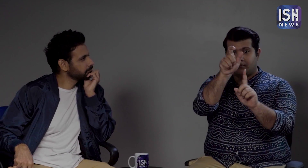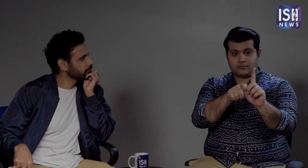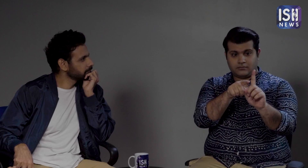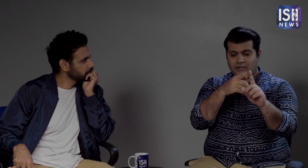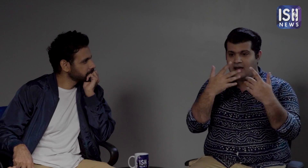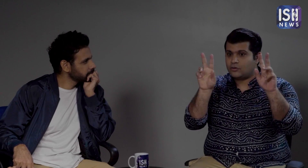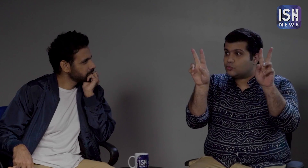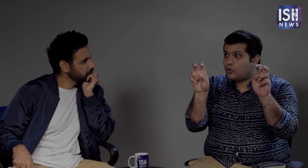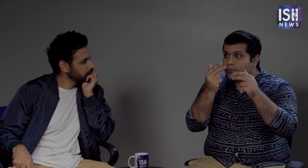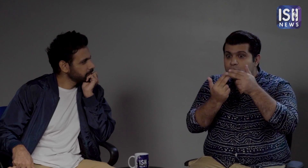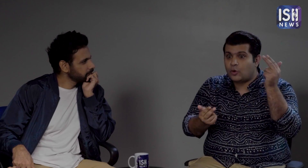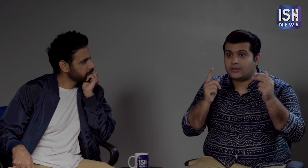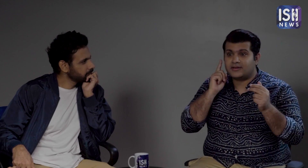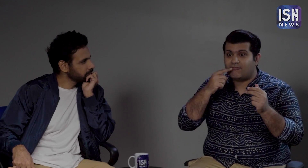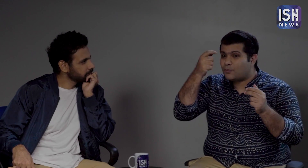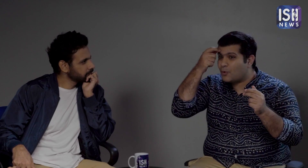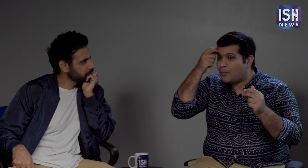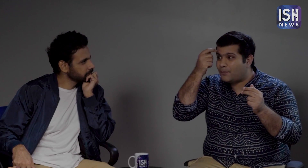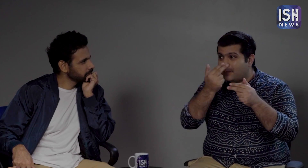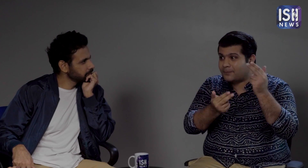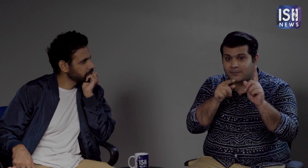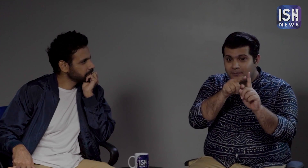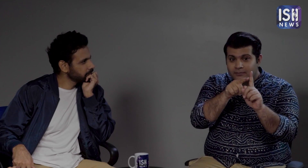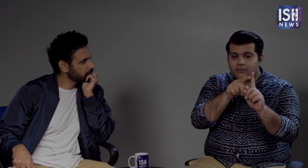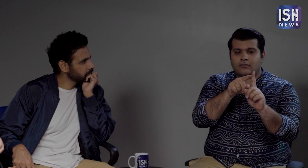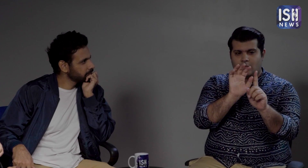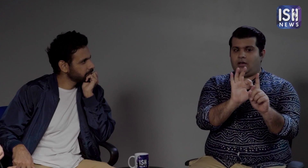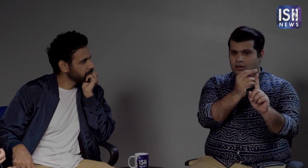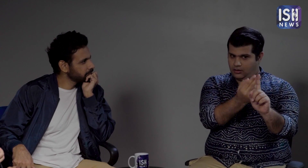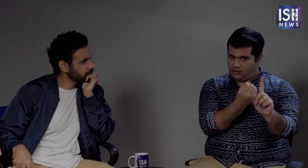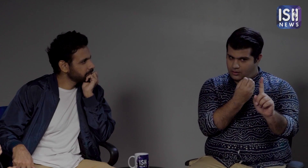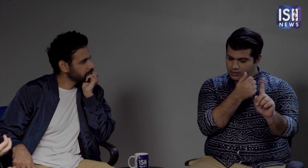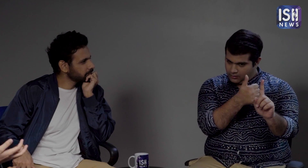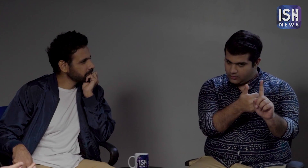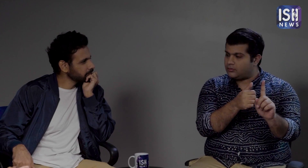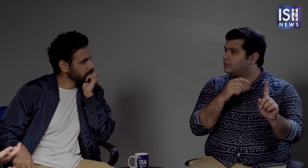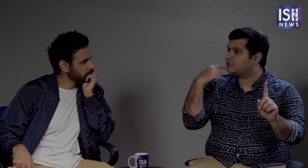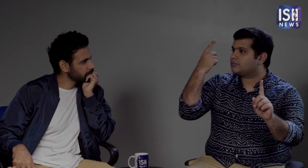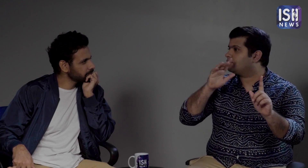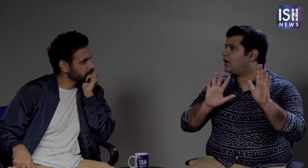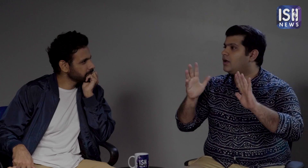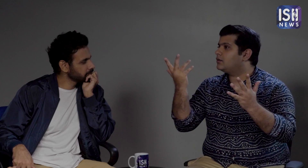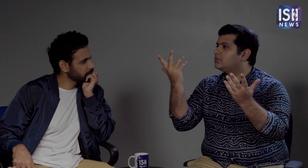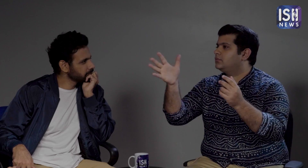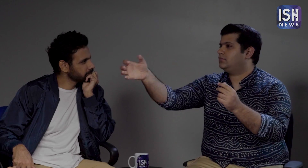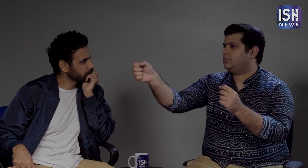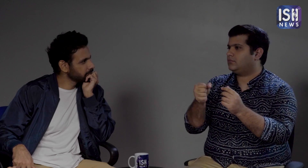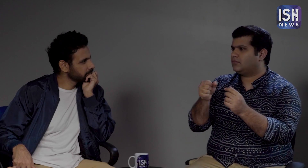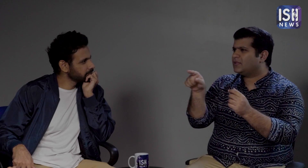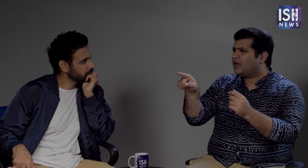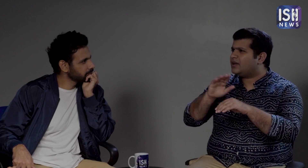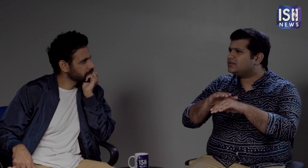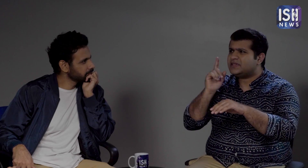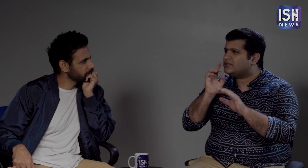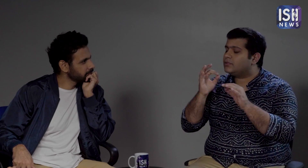डायरेक्टर्स, प्रोड्यूसर्स और वो लोग क्या बोलते हैं, मतलब डेफ के रिलेटेड प्रॉब्लम जो भी है वो पूरा ले लेते हैं, और फिर